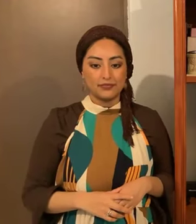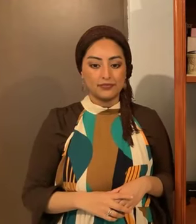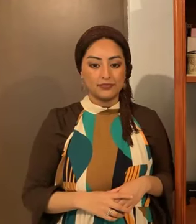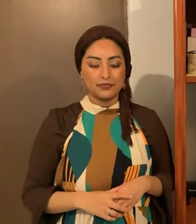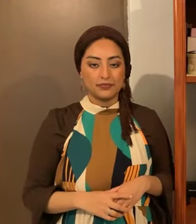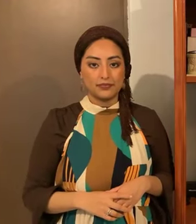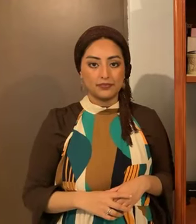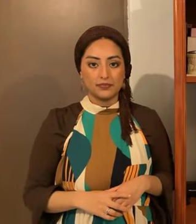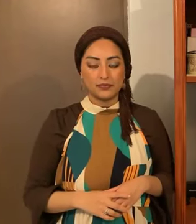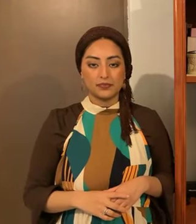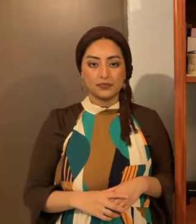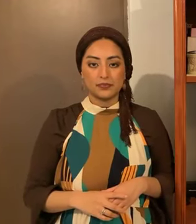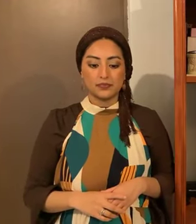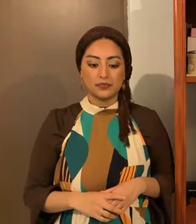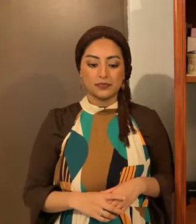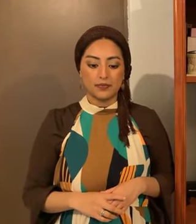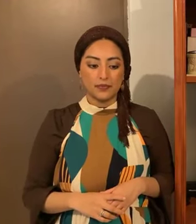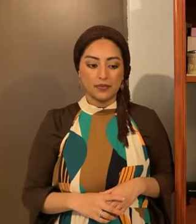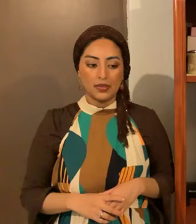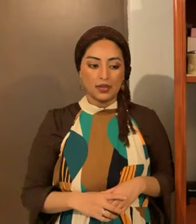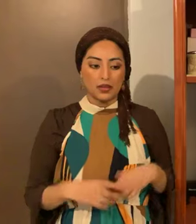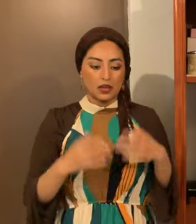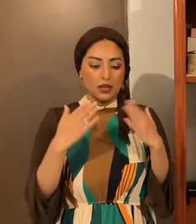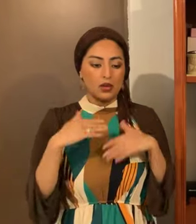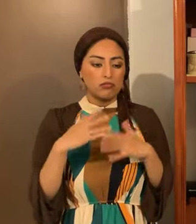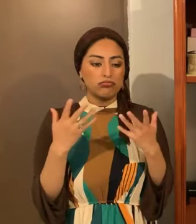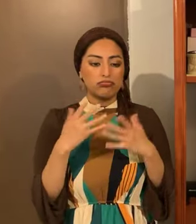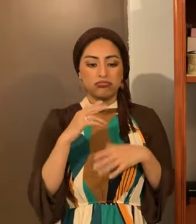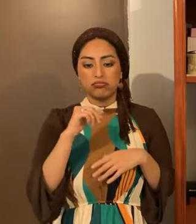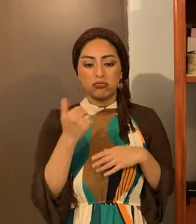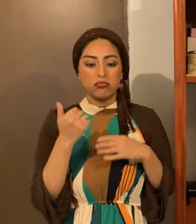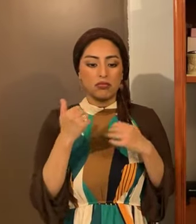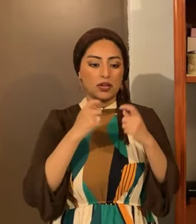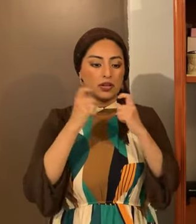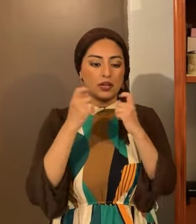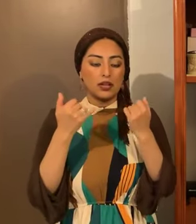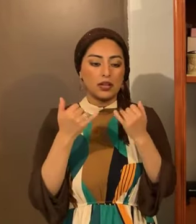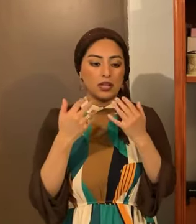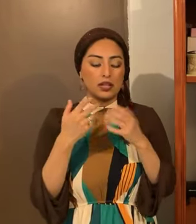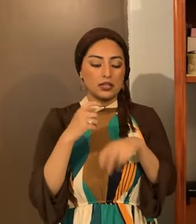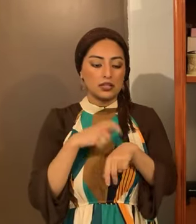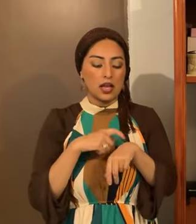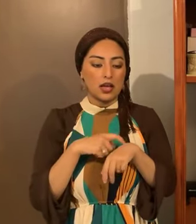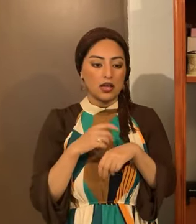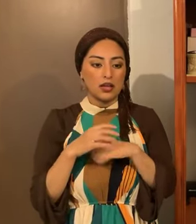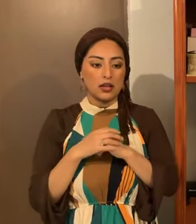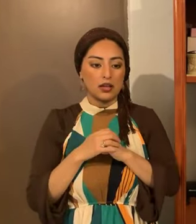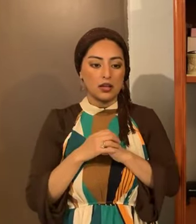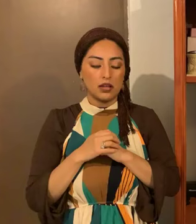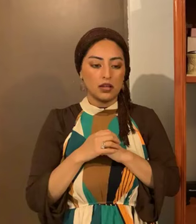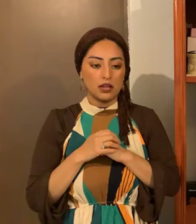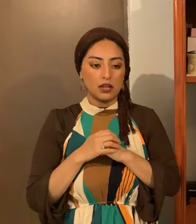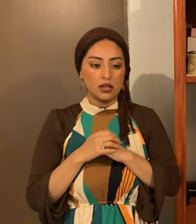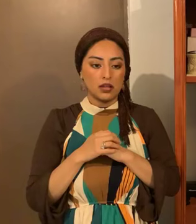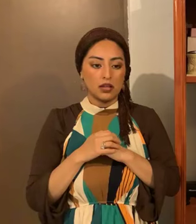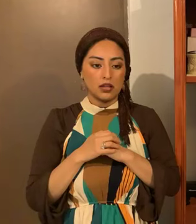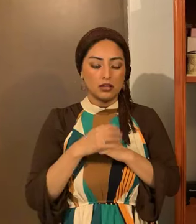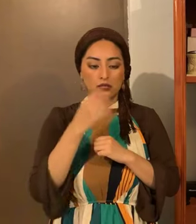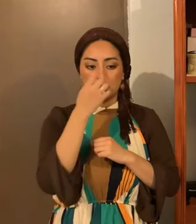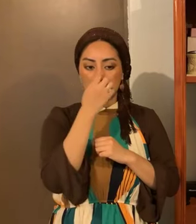Y también, ¿qué otra característica de este tiempo? Escalas mayores y